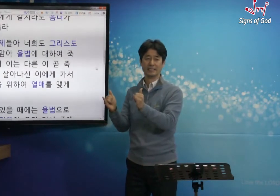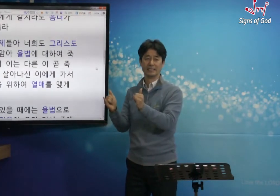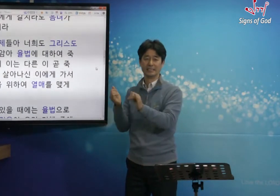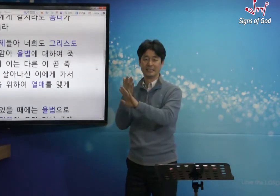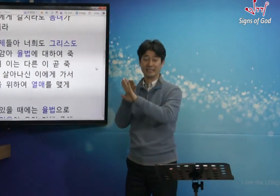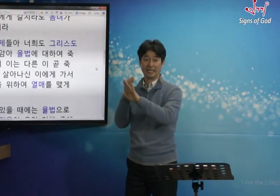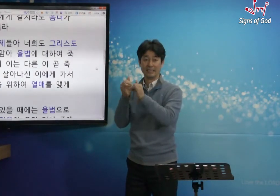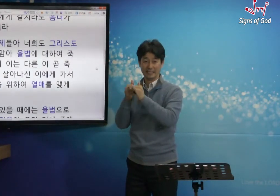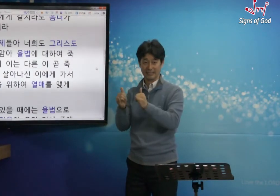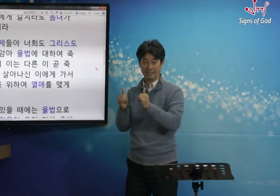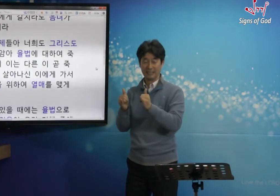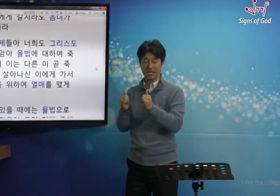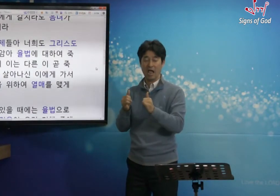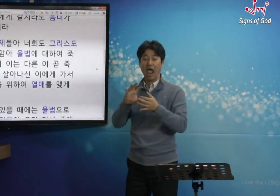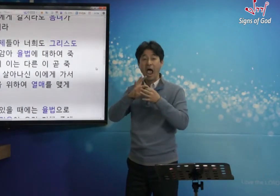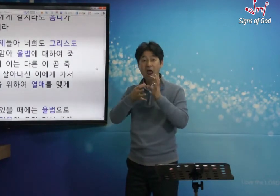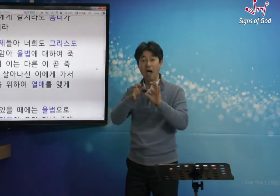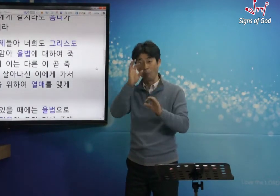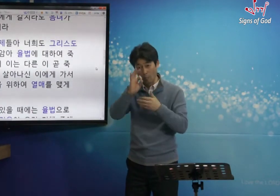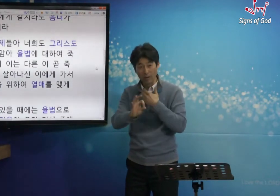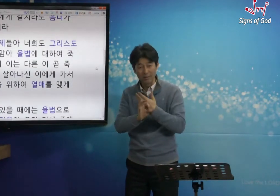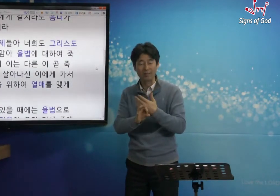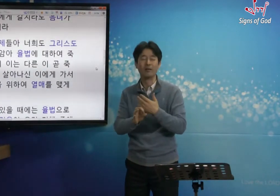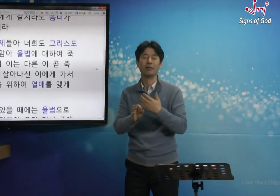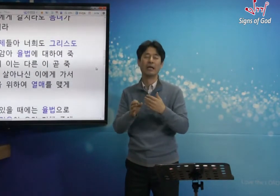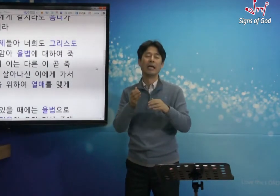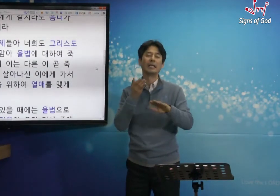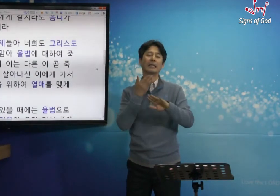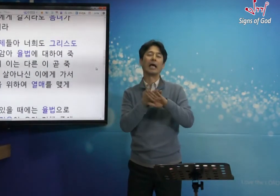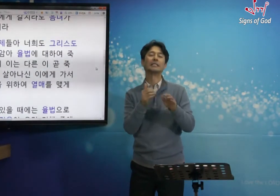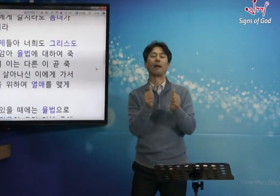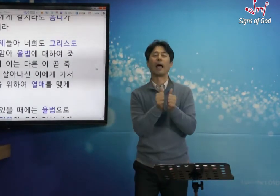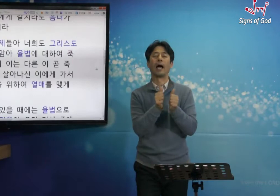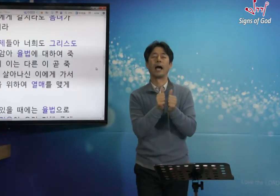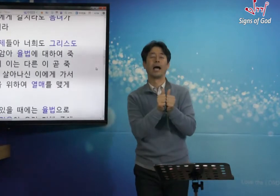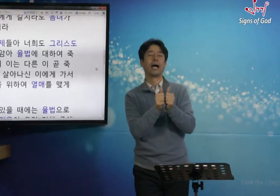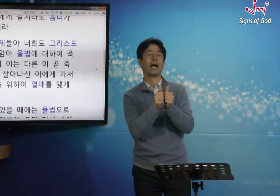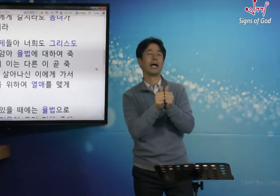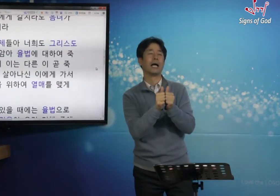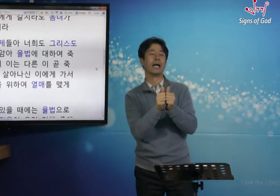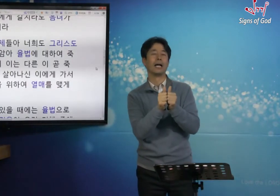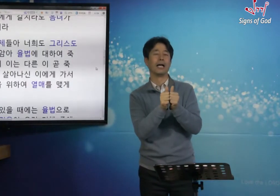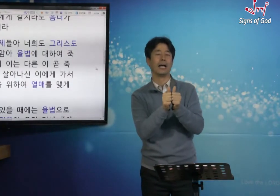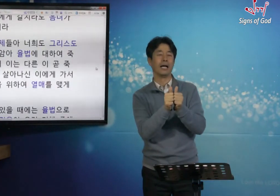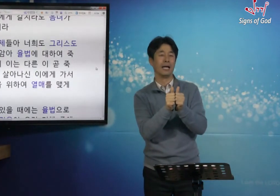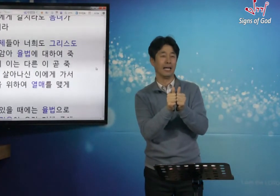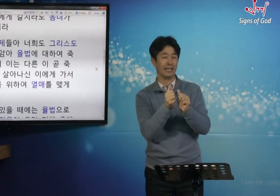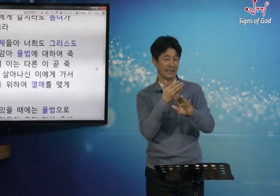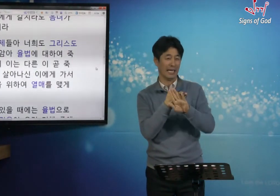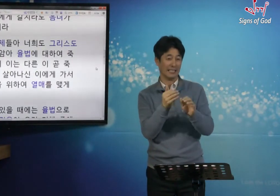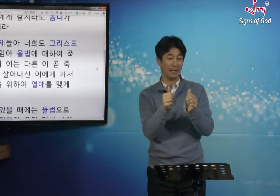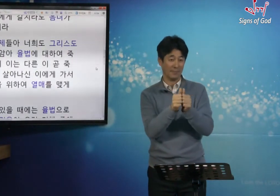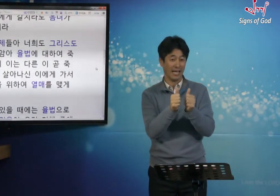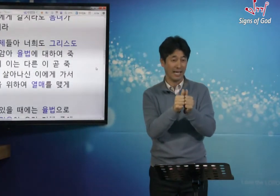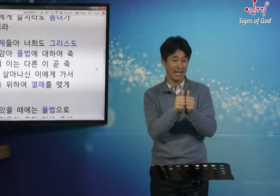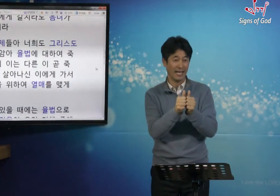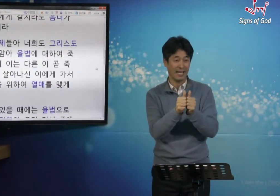사절에 보면 다른 이라는 말을 기록해요. 다른 남자, 다른